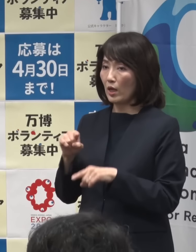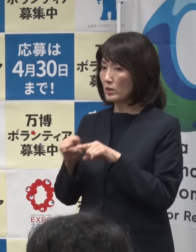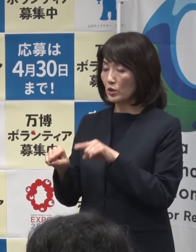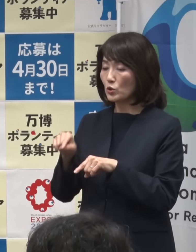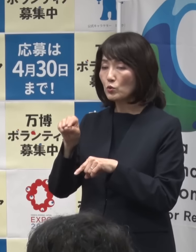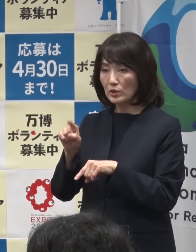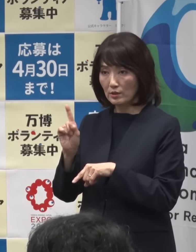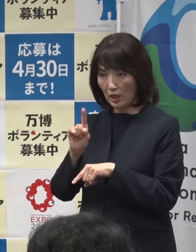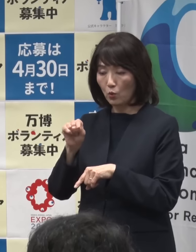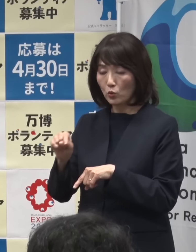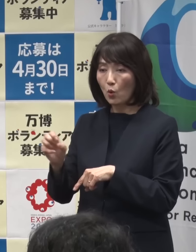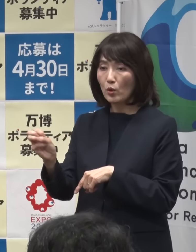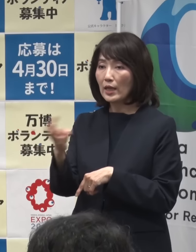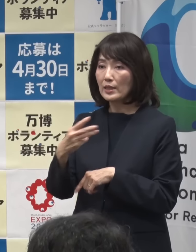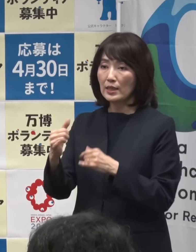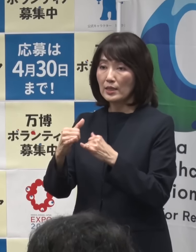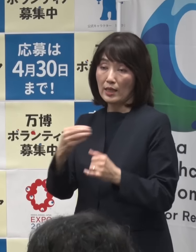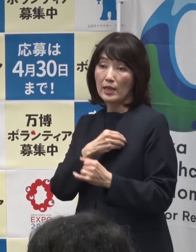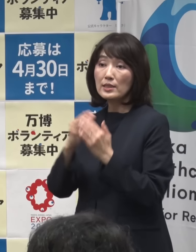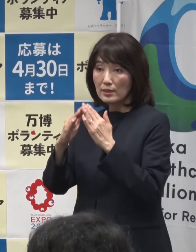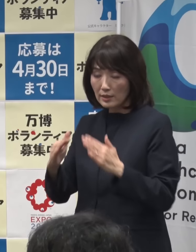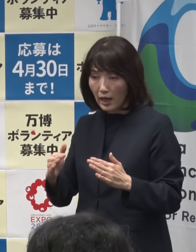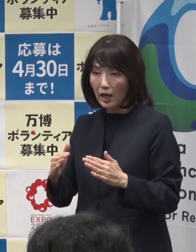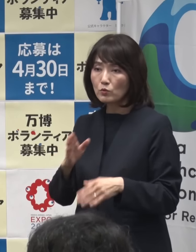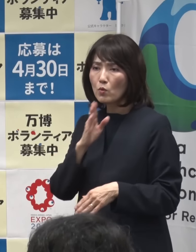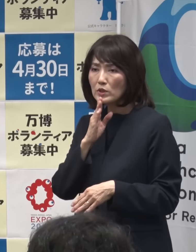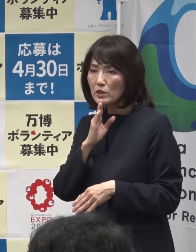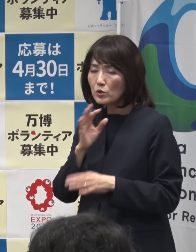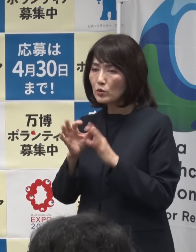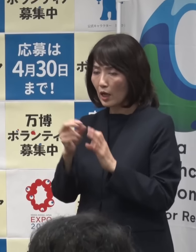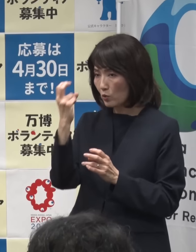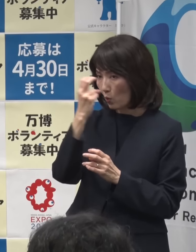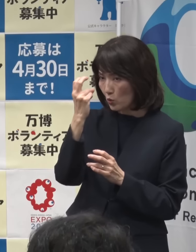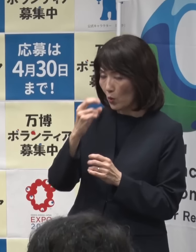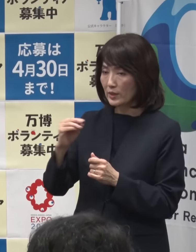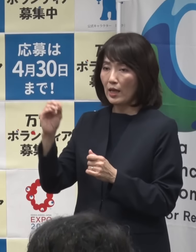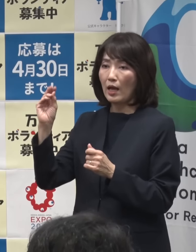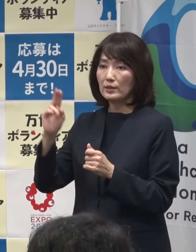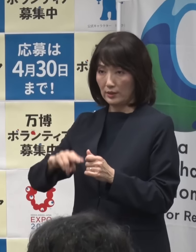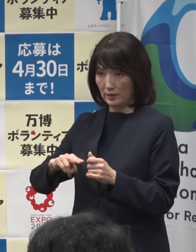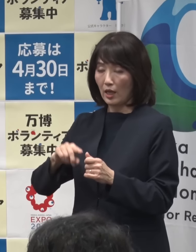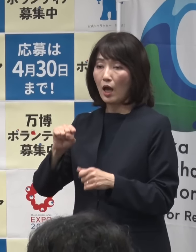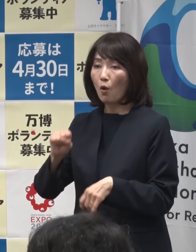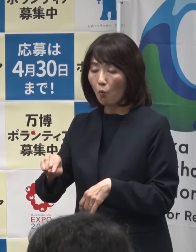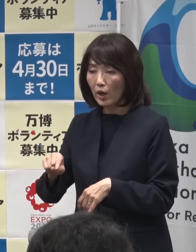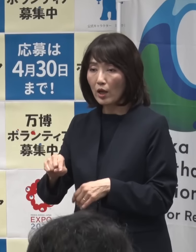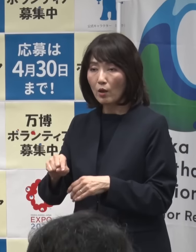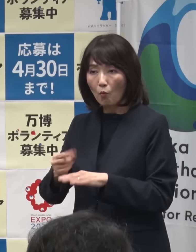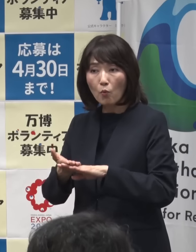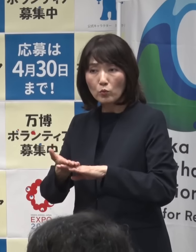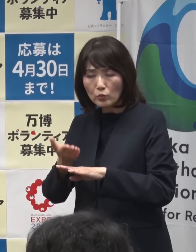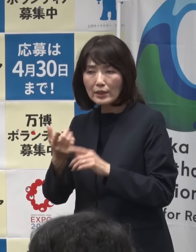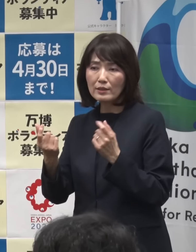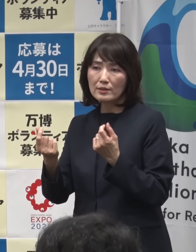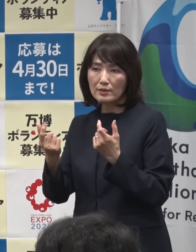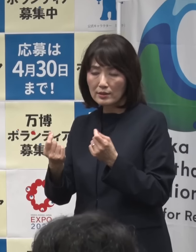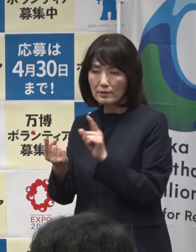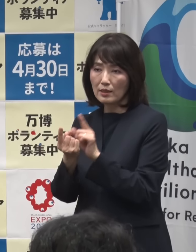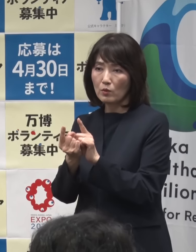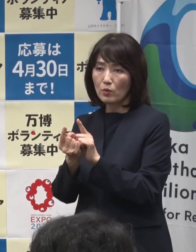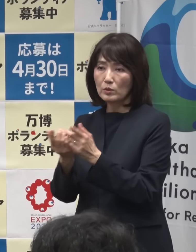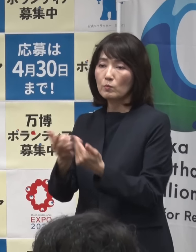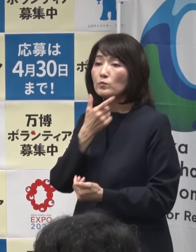っぱりここの第三者委員会による事実関係の調査を認定、それを踏まえた上で適切に対応してもらいたい